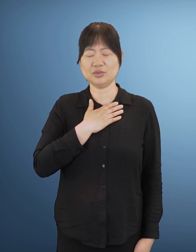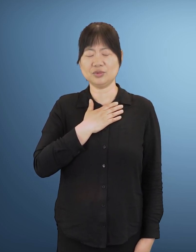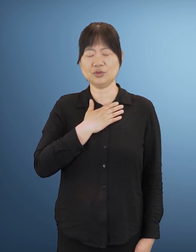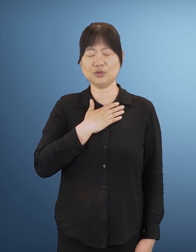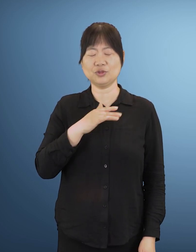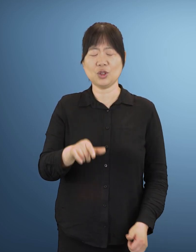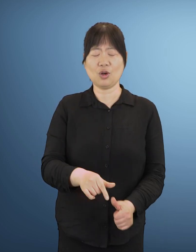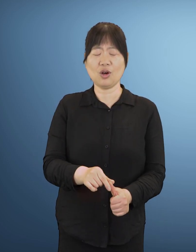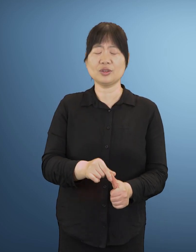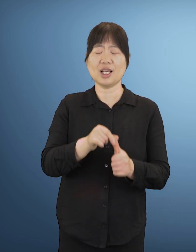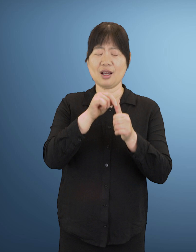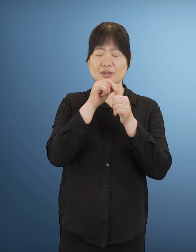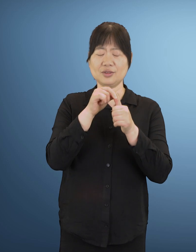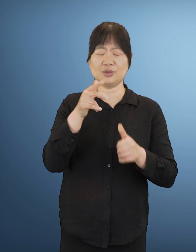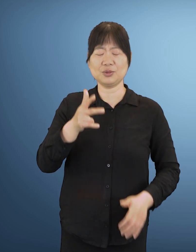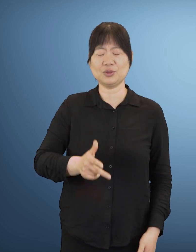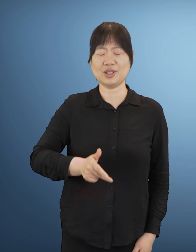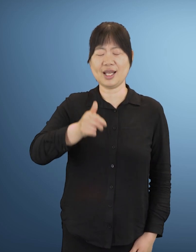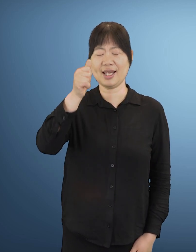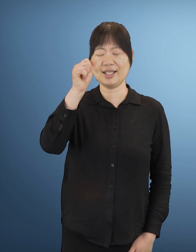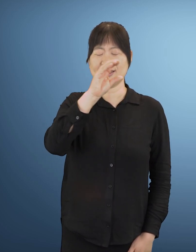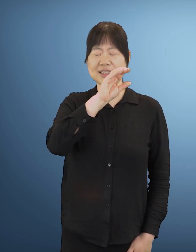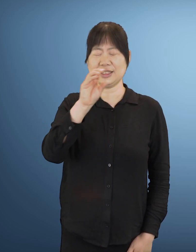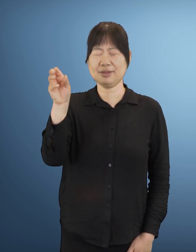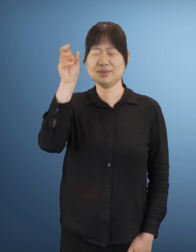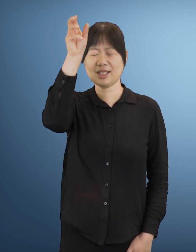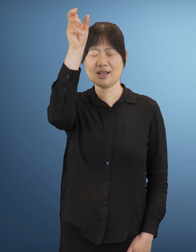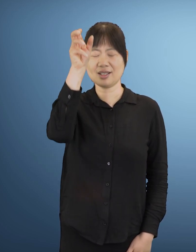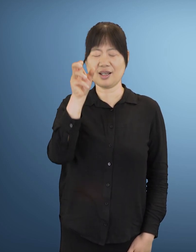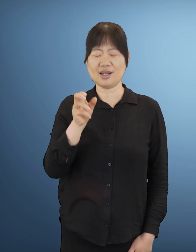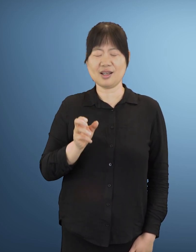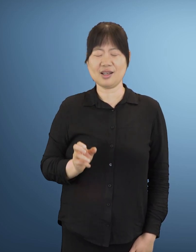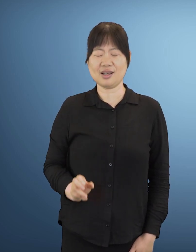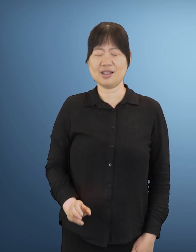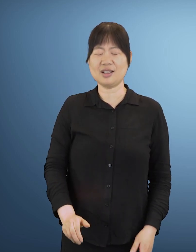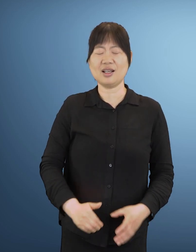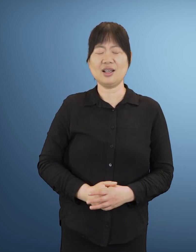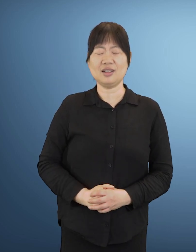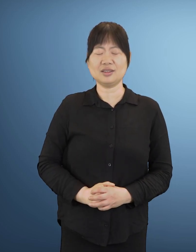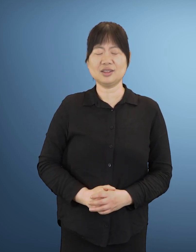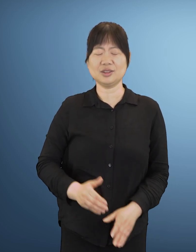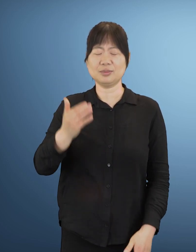나를 구원한 주의 십자가